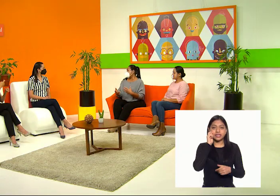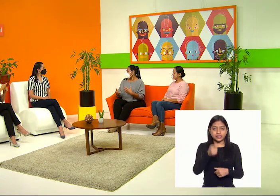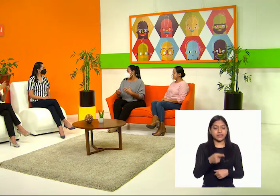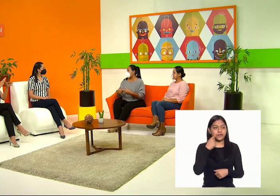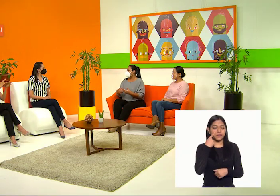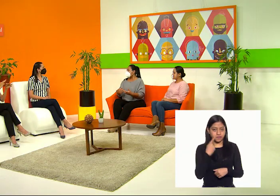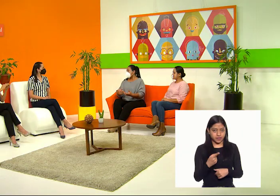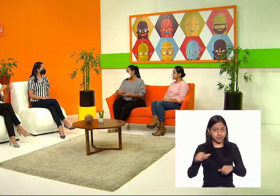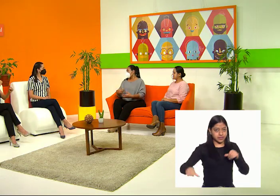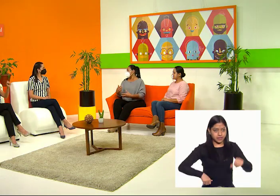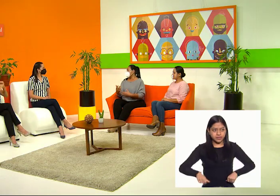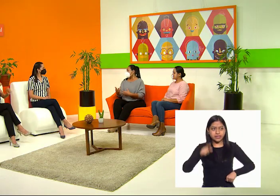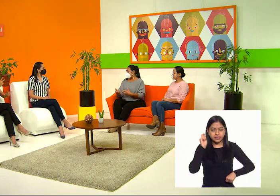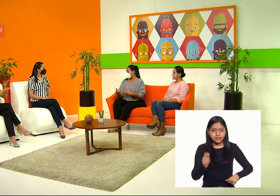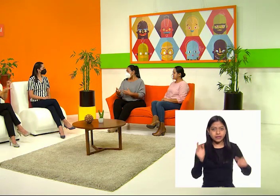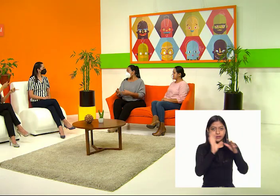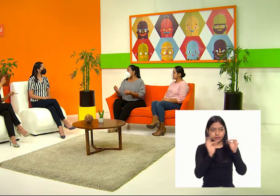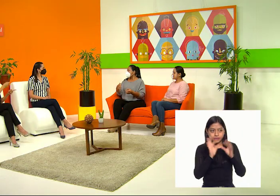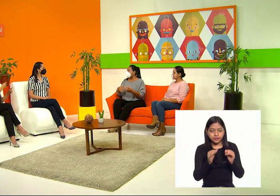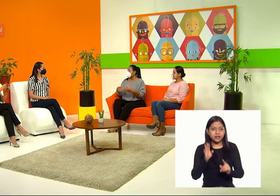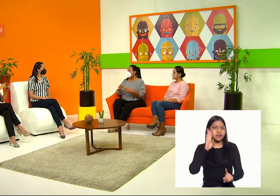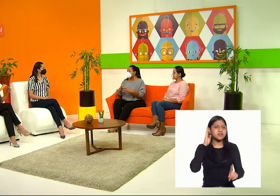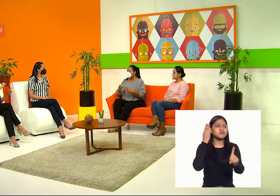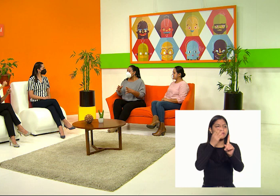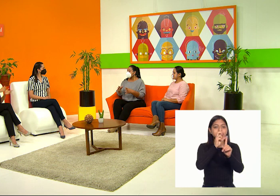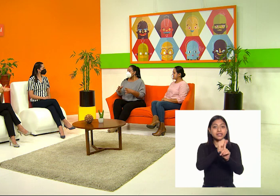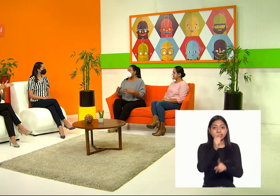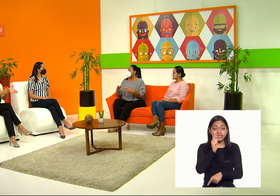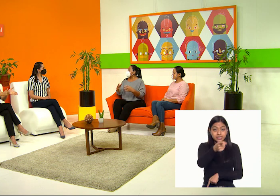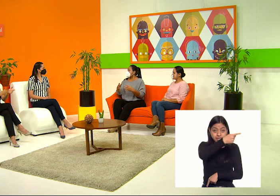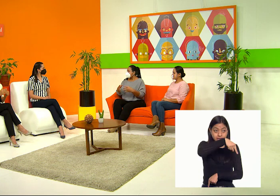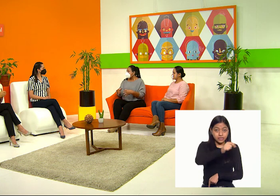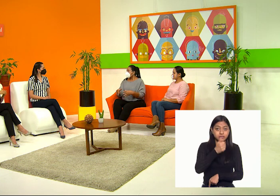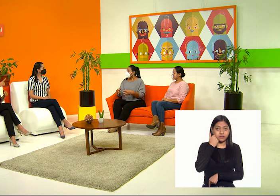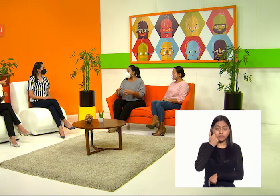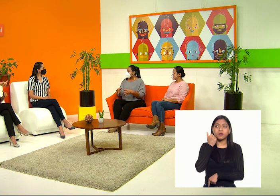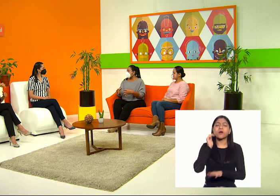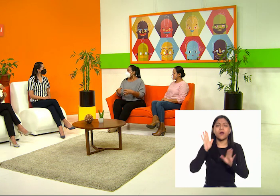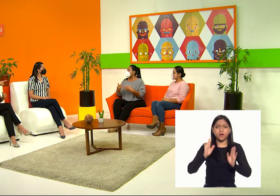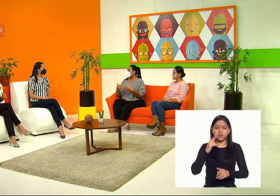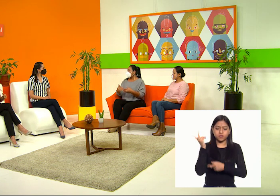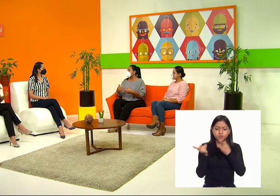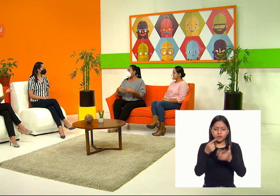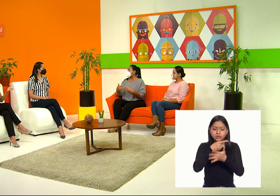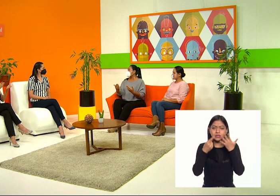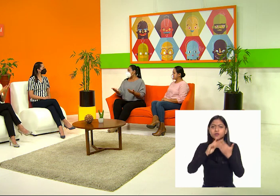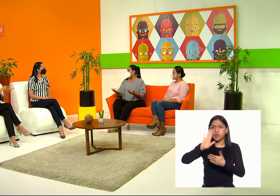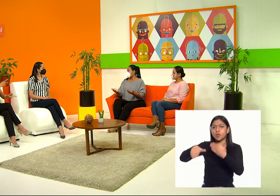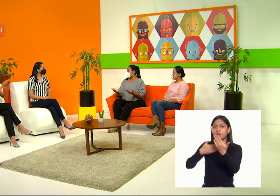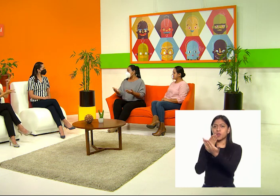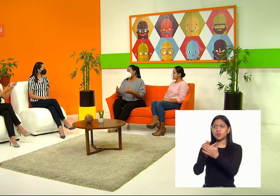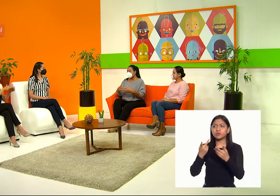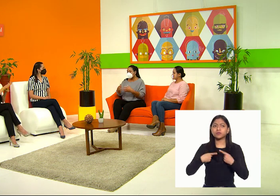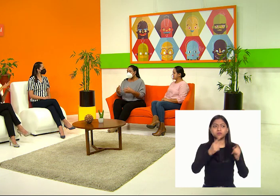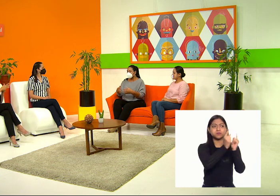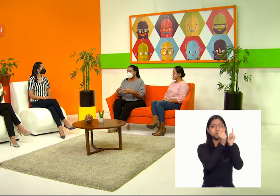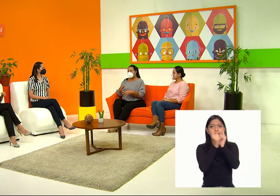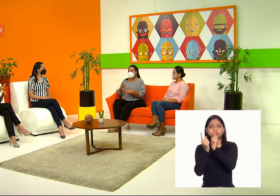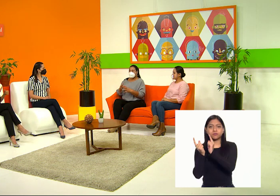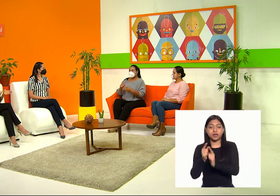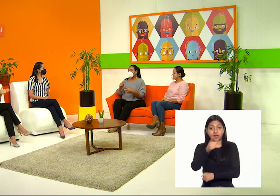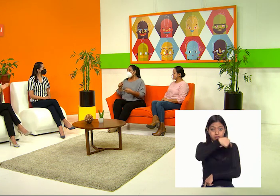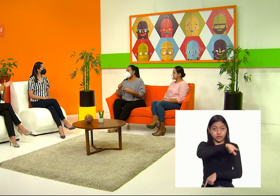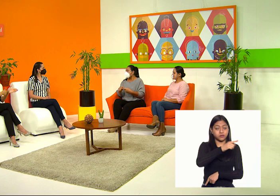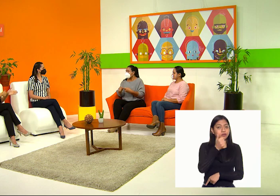explica qué es, para qué es, a quién va dirigido, y después ellos mismos plantearon las preguntas que querían hacerle a las personas, ¿no? Ellos mismos